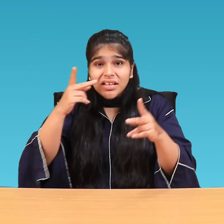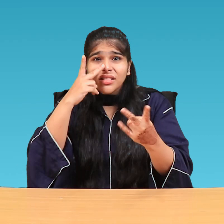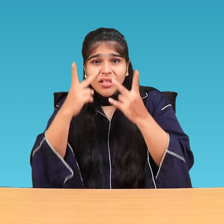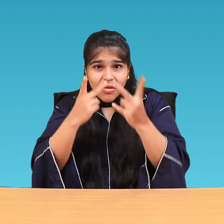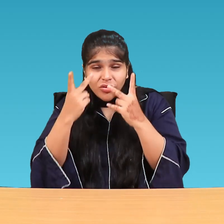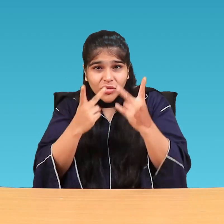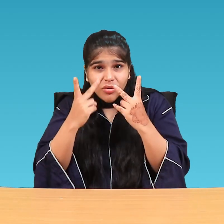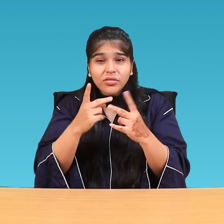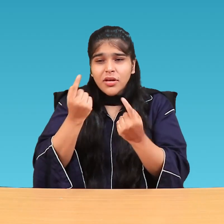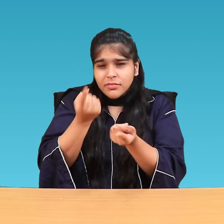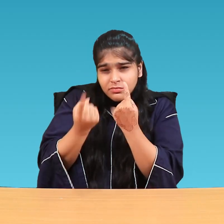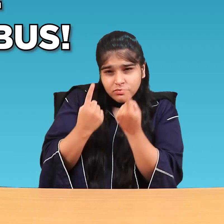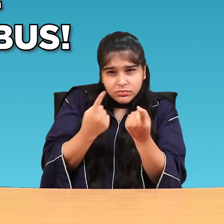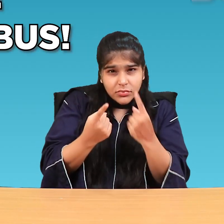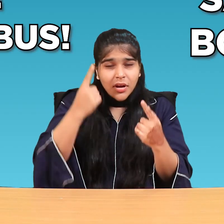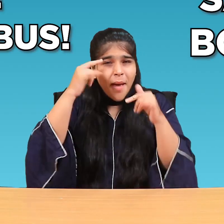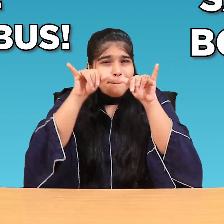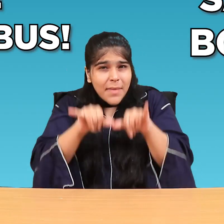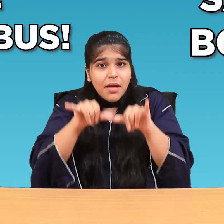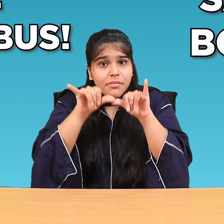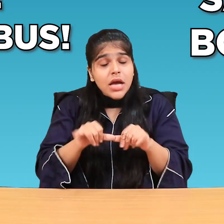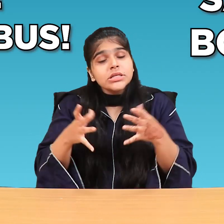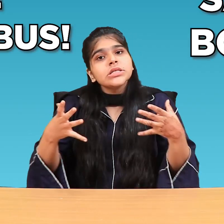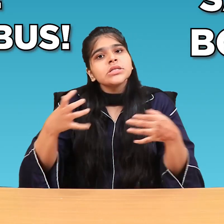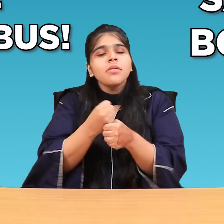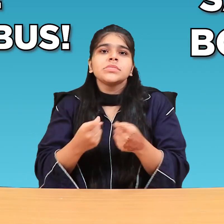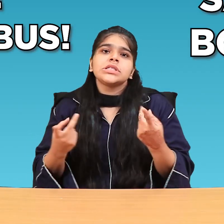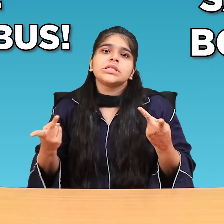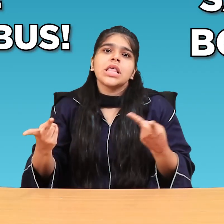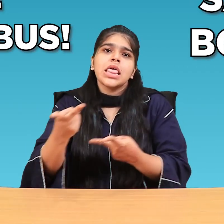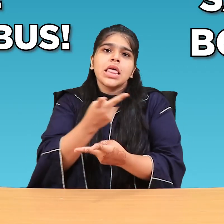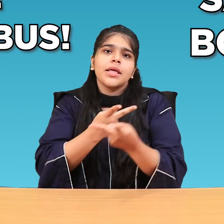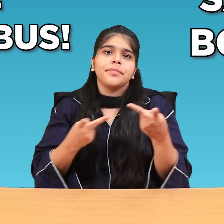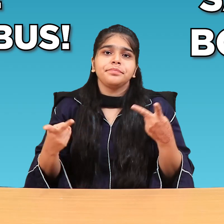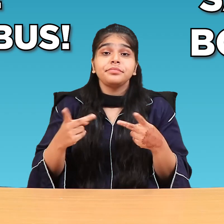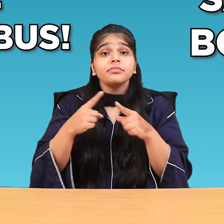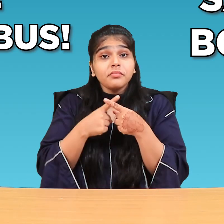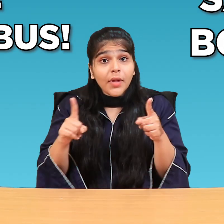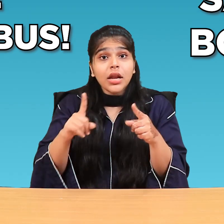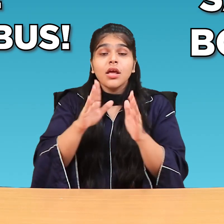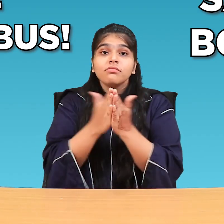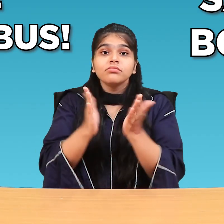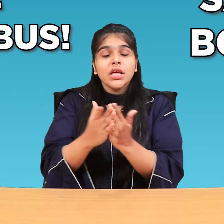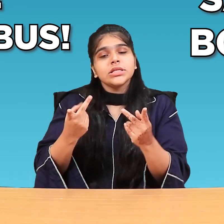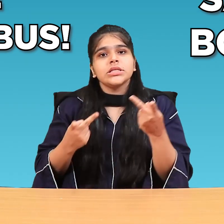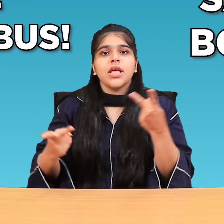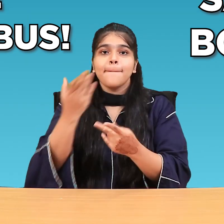लिए, जांचने के लिए तरतीब होती हैं, सब सेम होगा। बट मोस्ट इम्पॉर्टेंटली एक ही सिलेबस होगा।